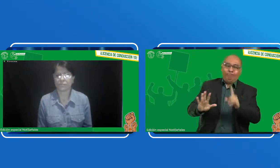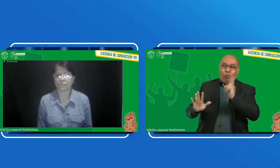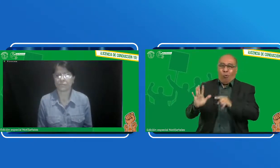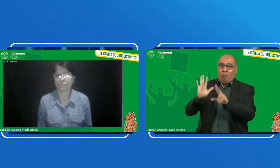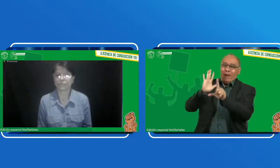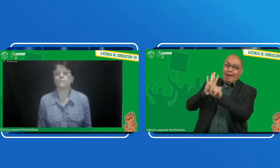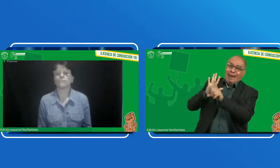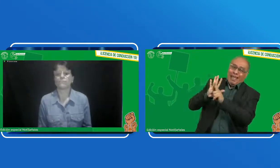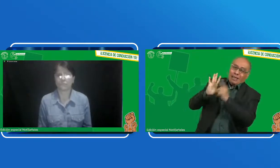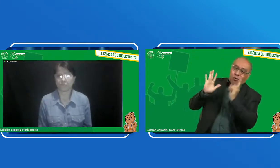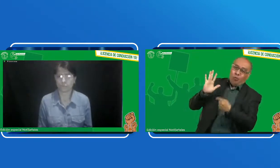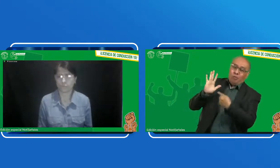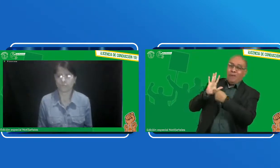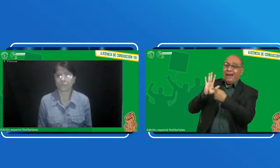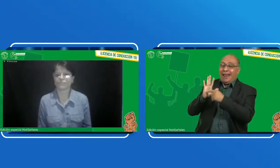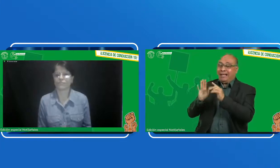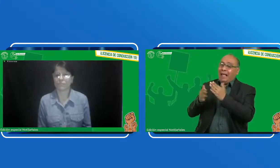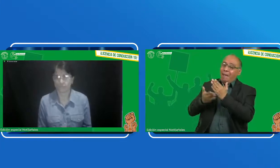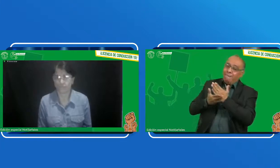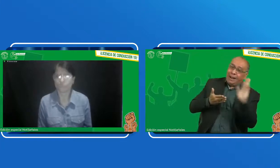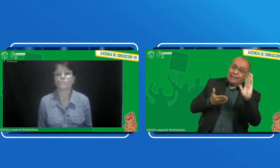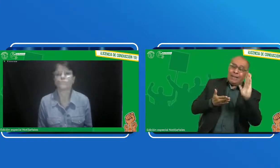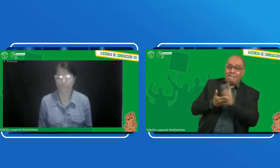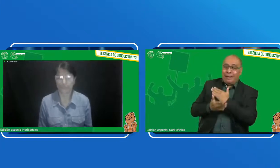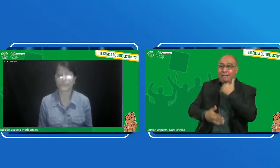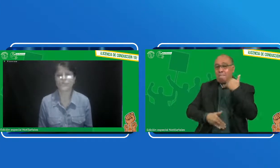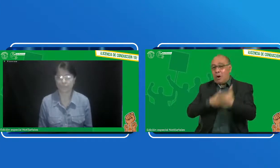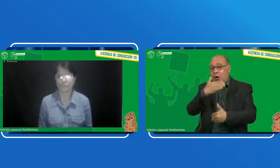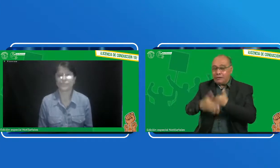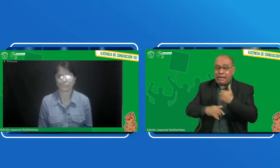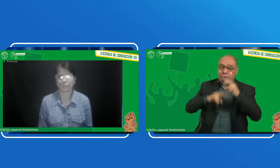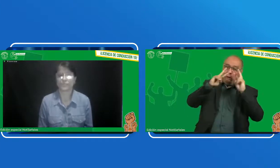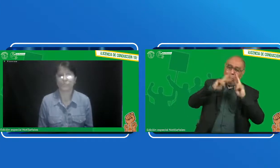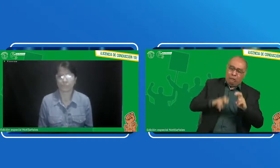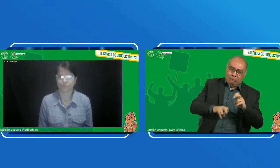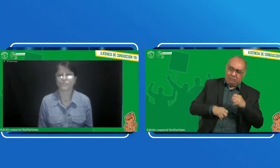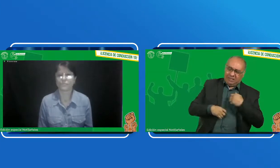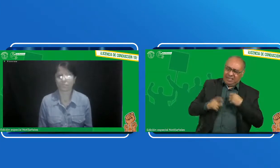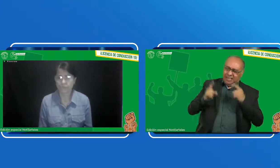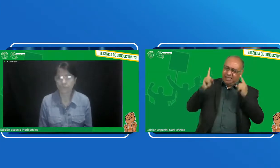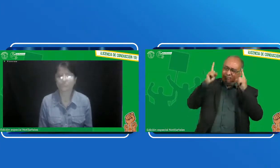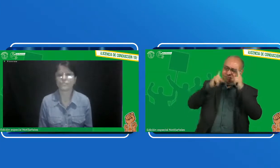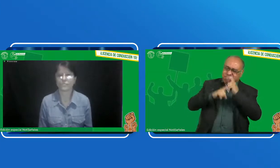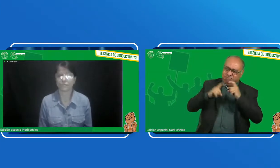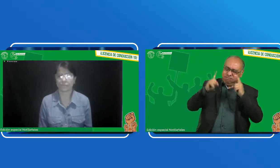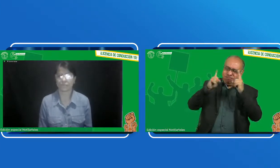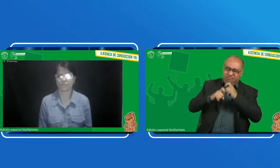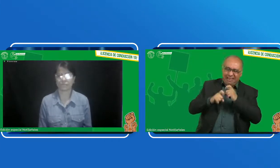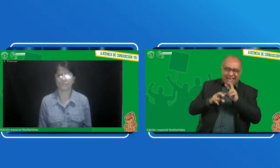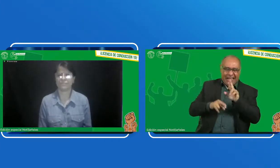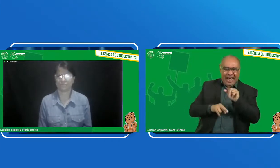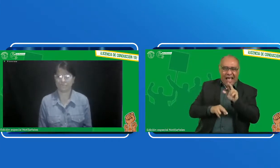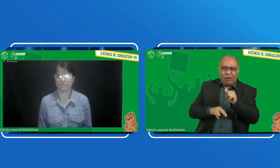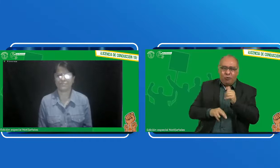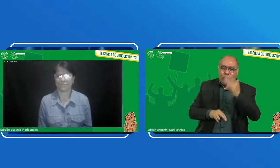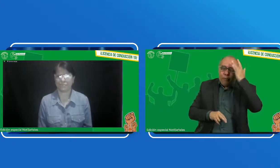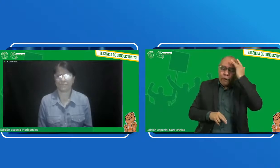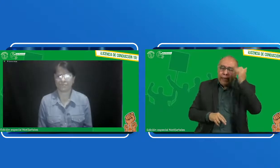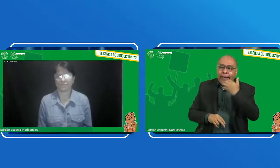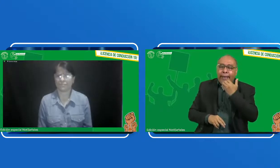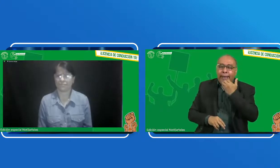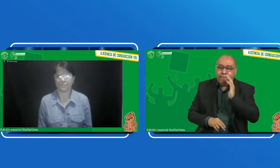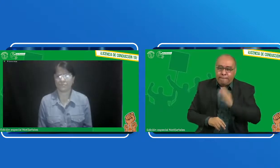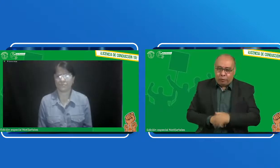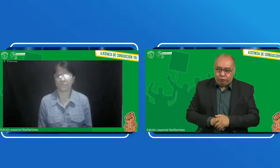las reuniones que hemos tenido con ministerio y con la agencia. Ellos siempre nos han manifestado que no se puede, que tiene que